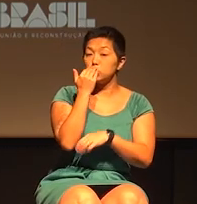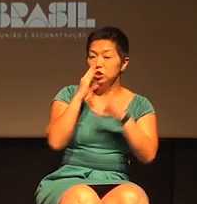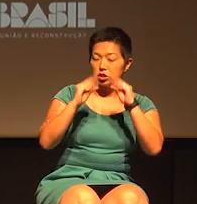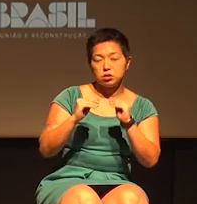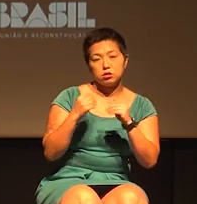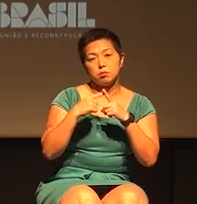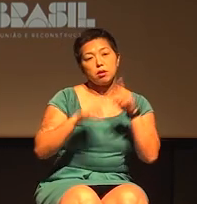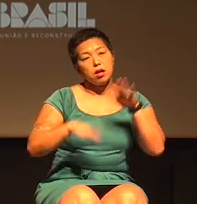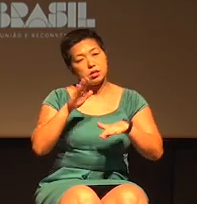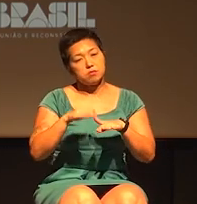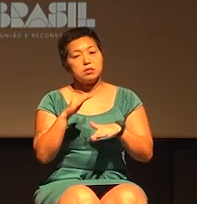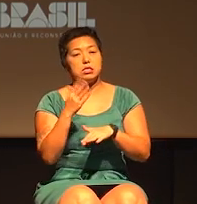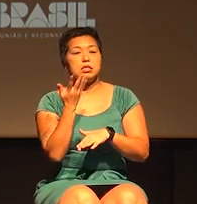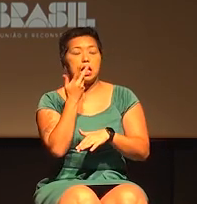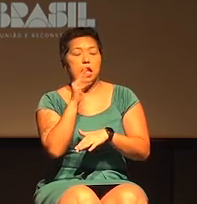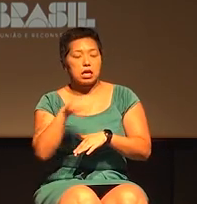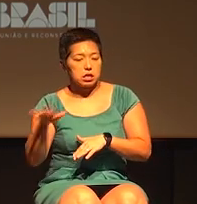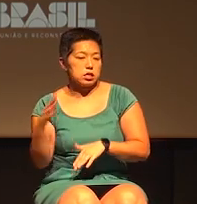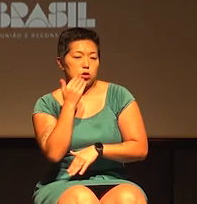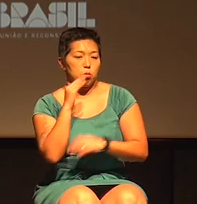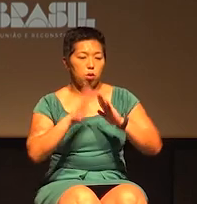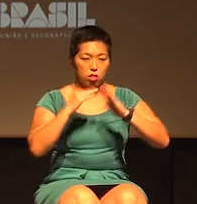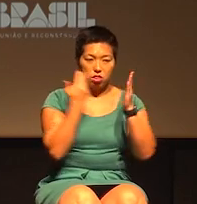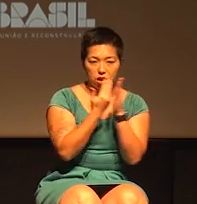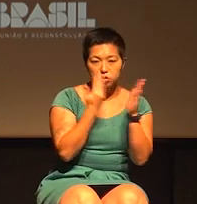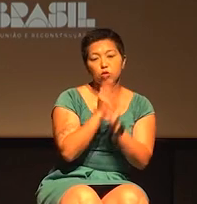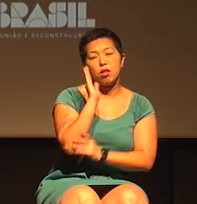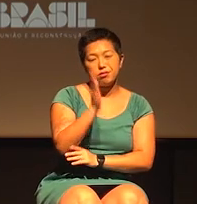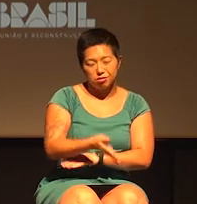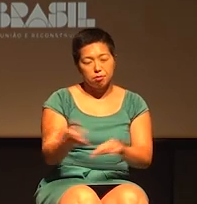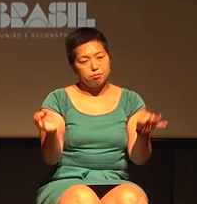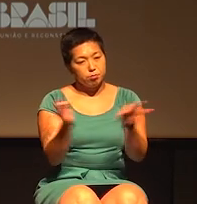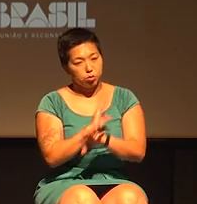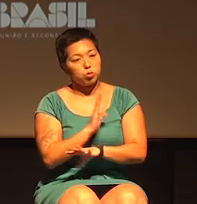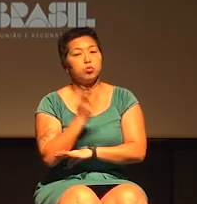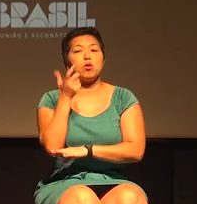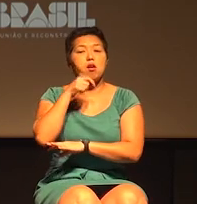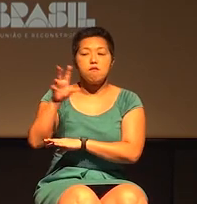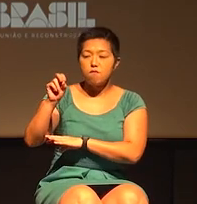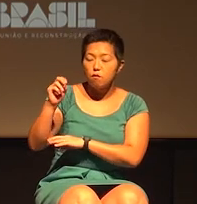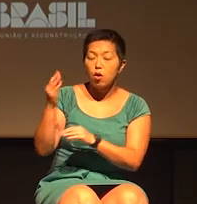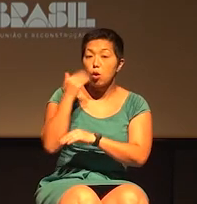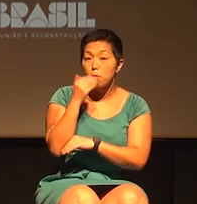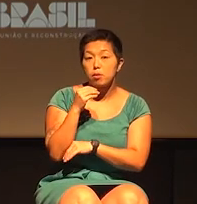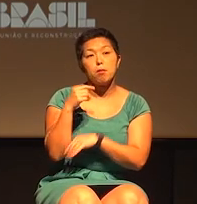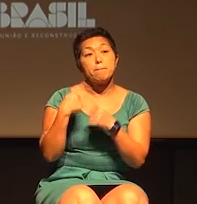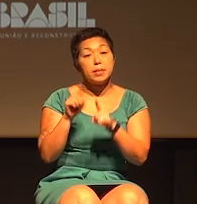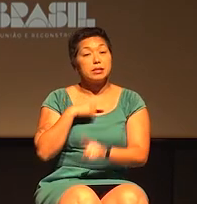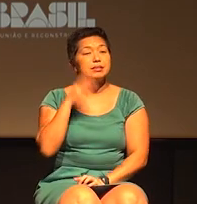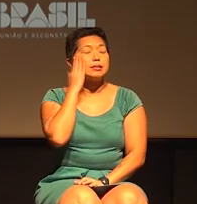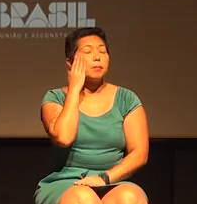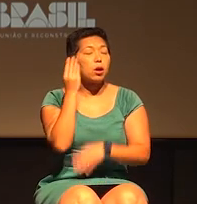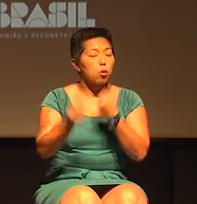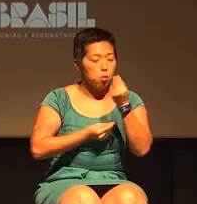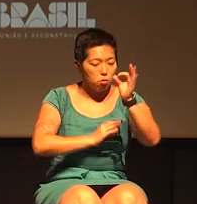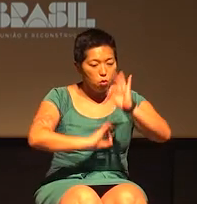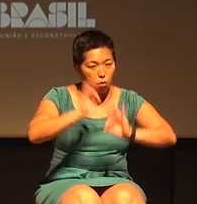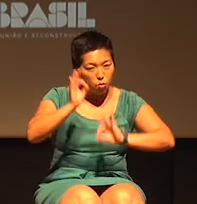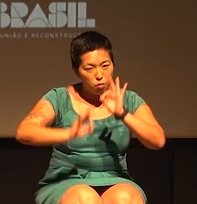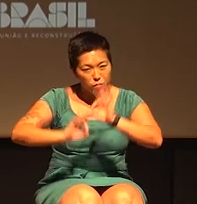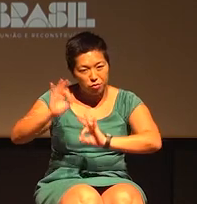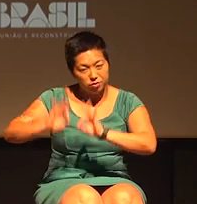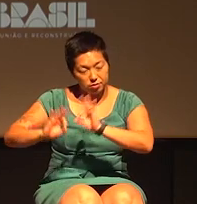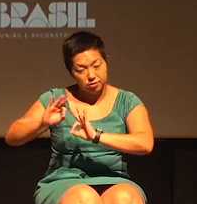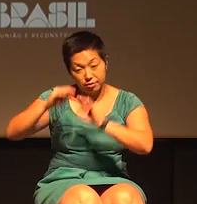a janta a criança comeu na escola a avó almoçou em algum lugar então que eles saibam Como sabe é